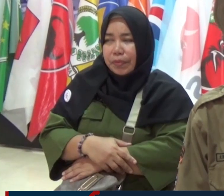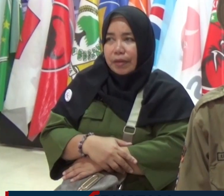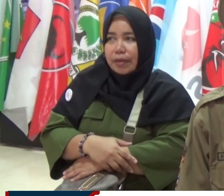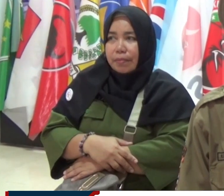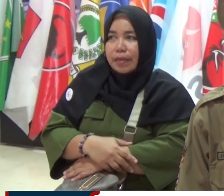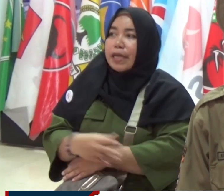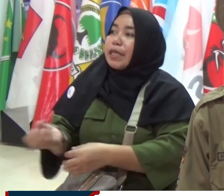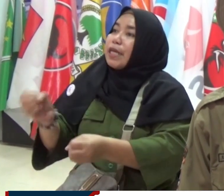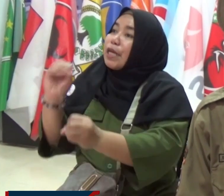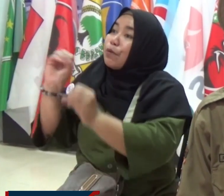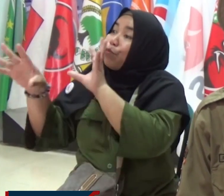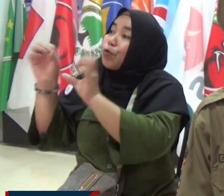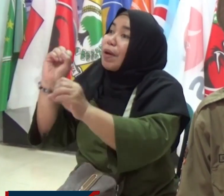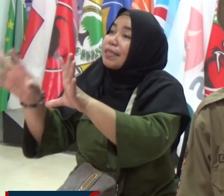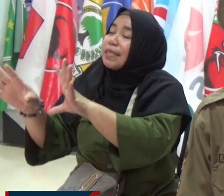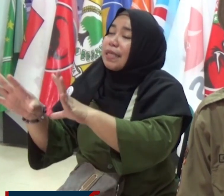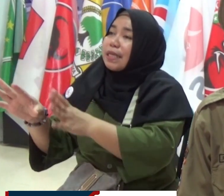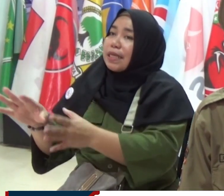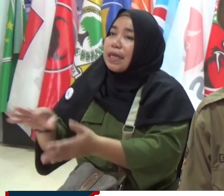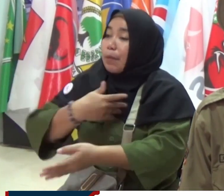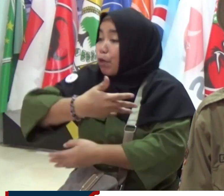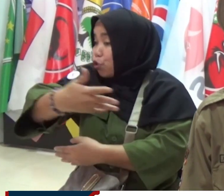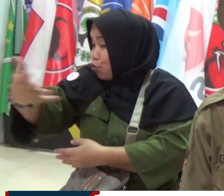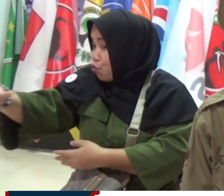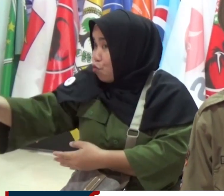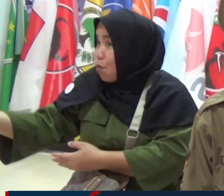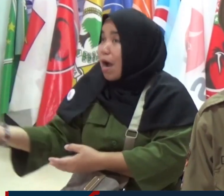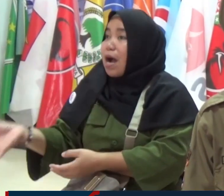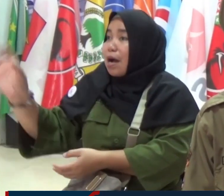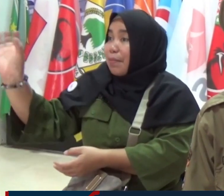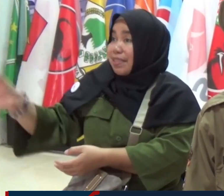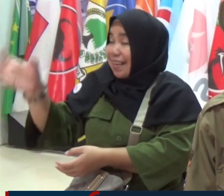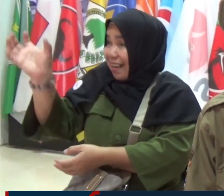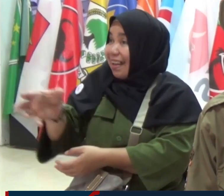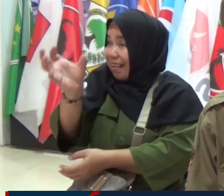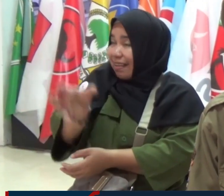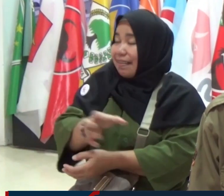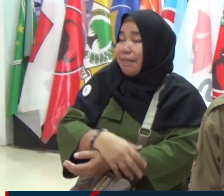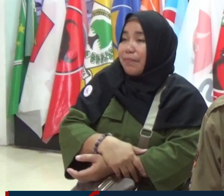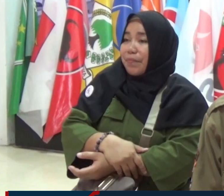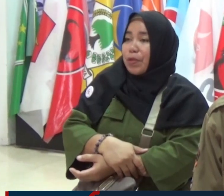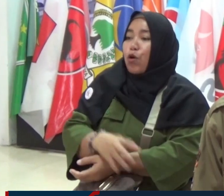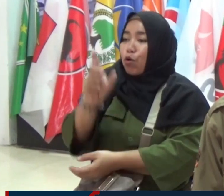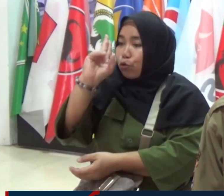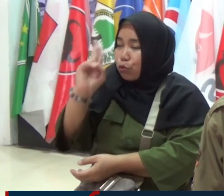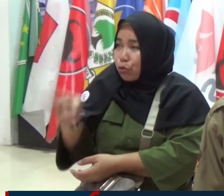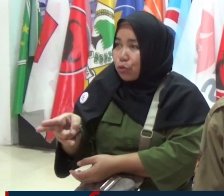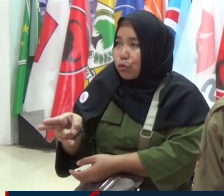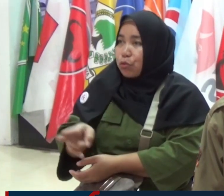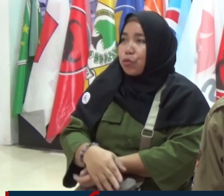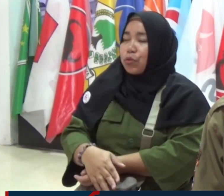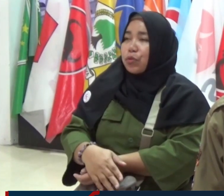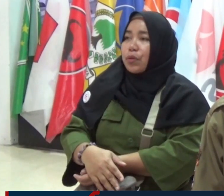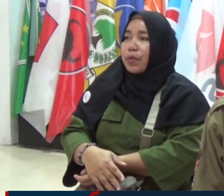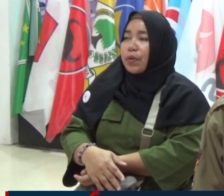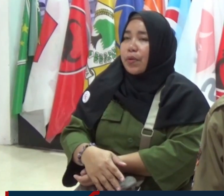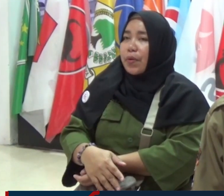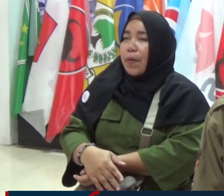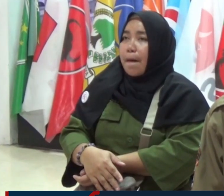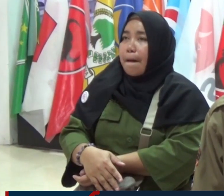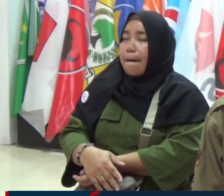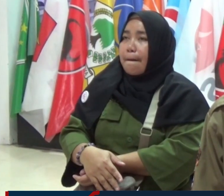menjadi punter kepada masyarakat di tengah masyarakat, terkhusus tentunya